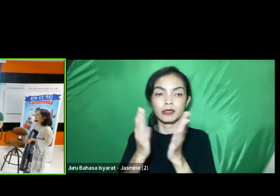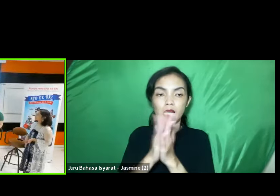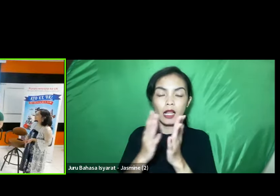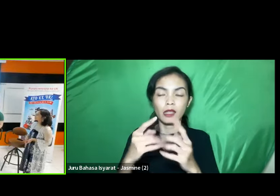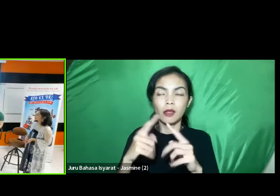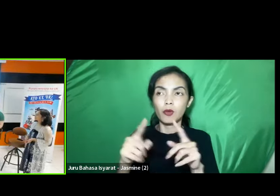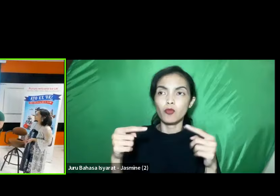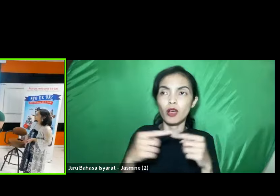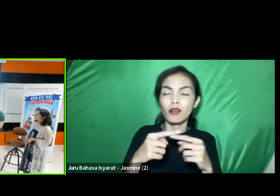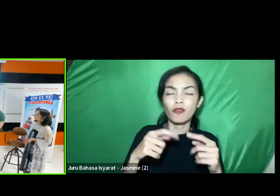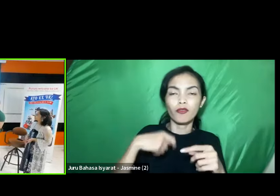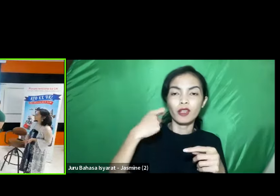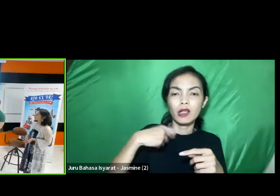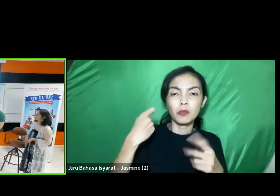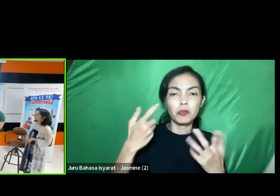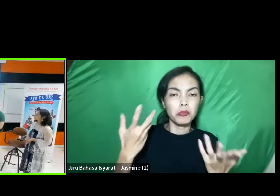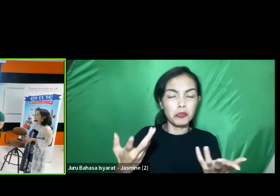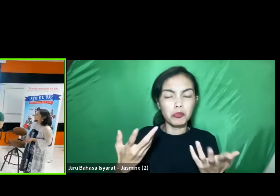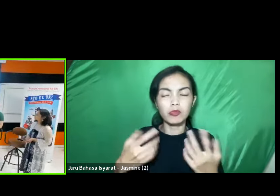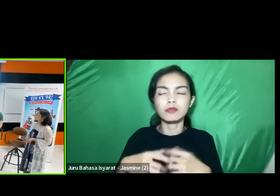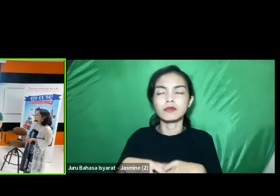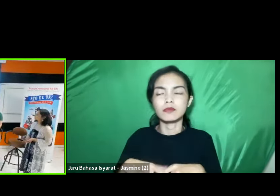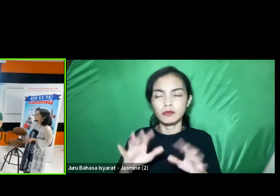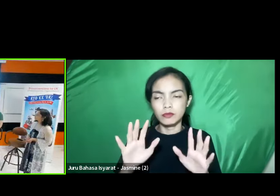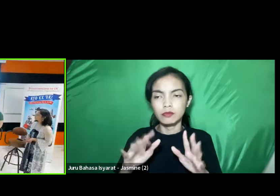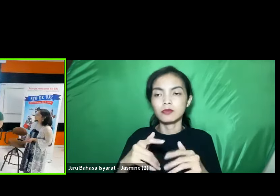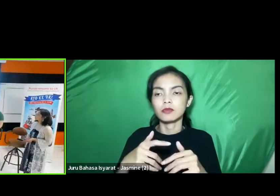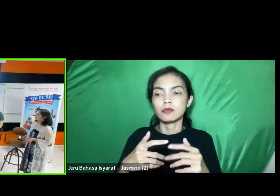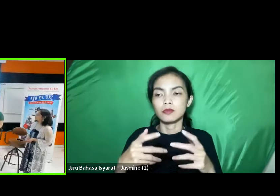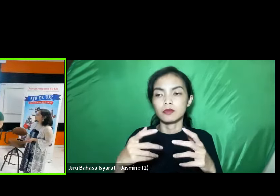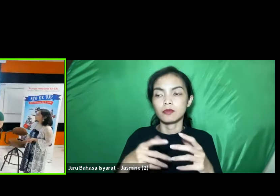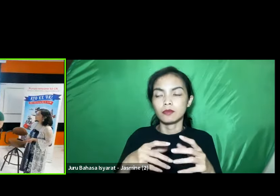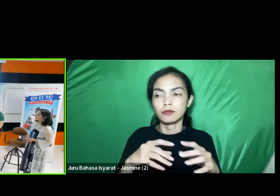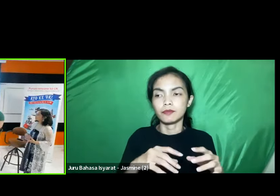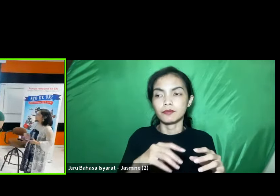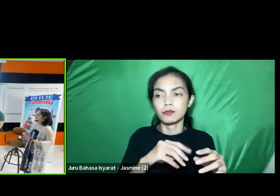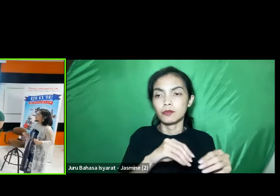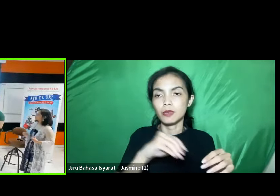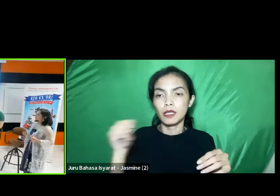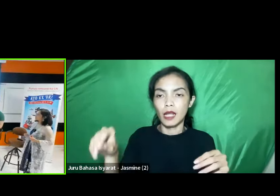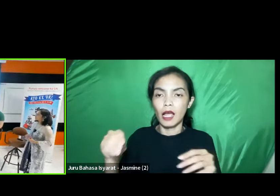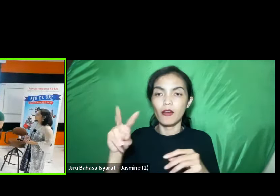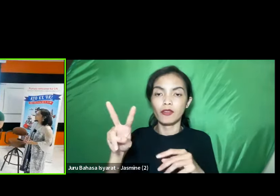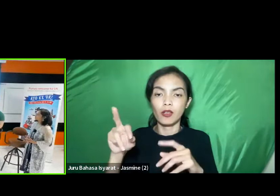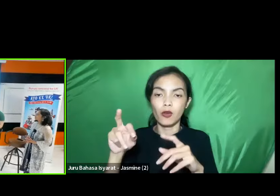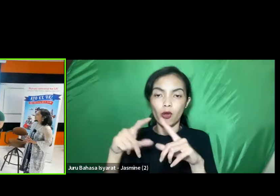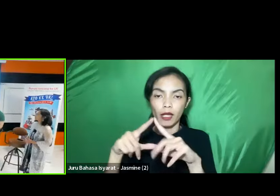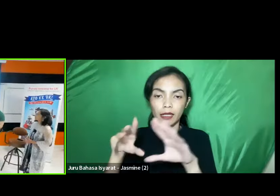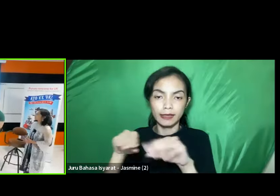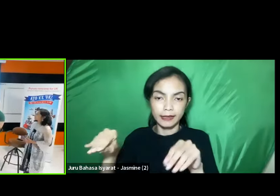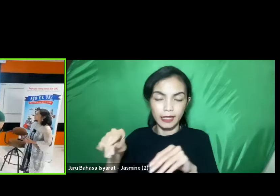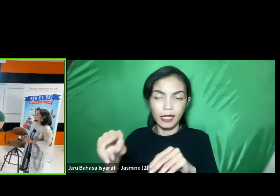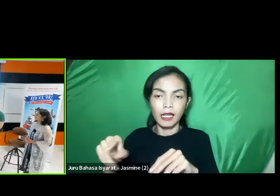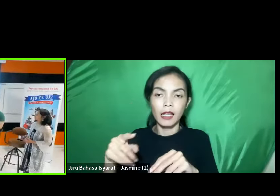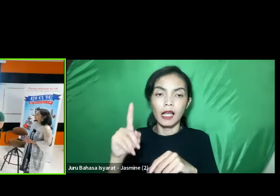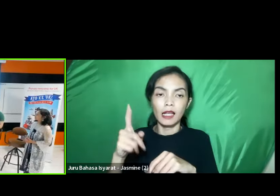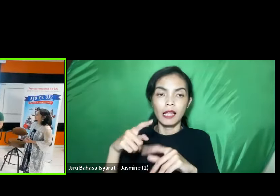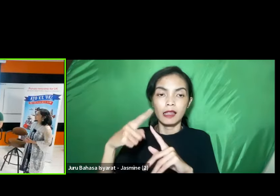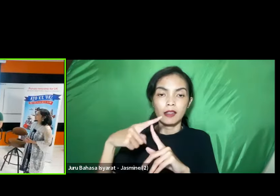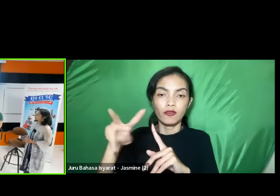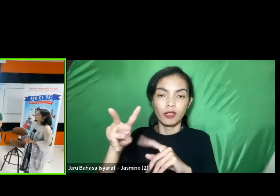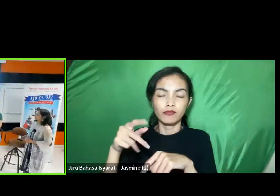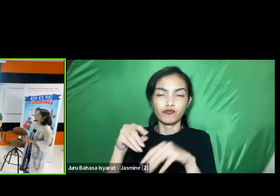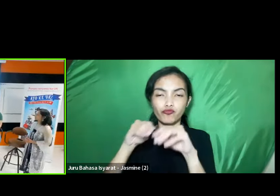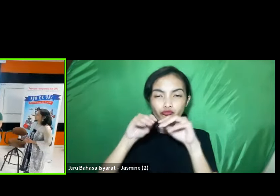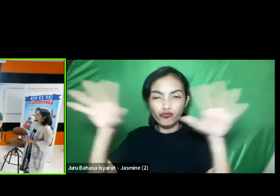gimana nih lalu kemudian saya kerja di media ee Di VOA waktu itu yang ada sharean tv-nya